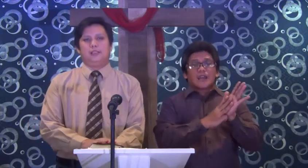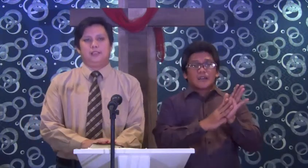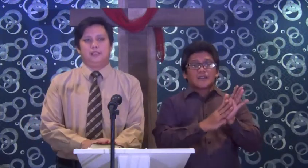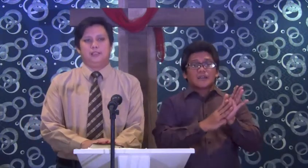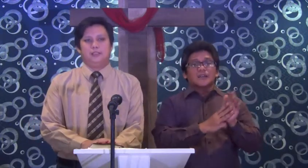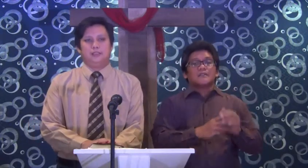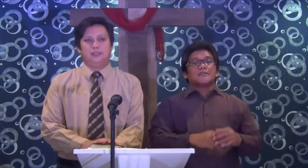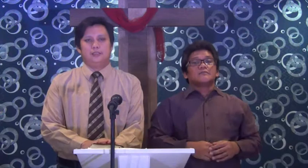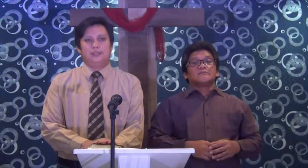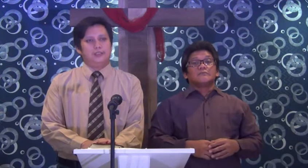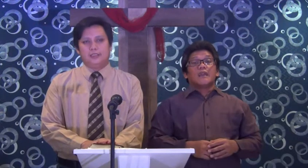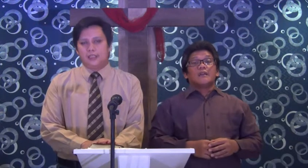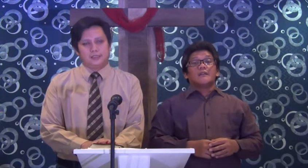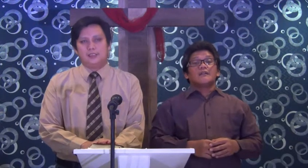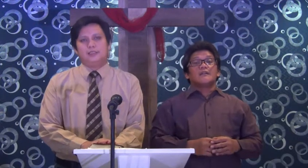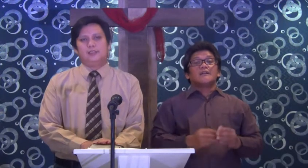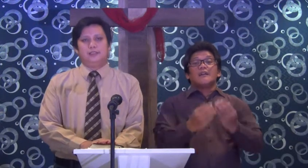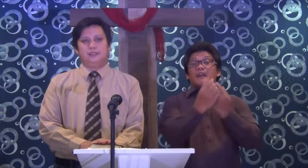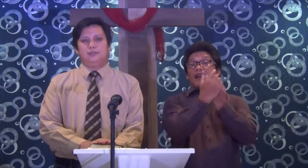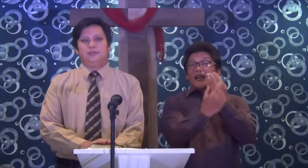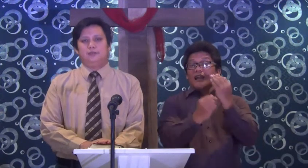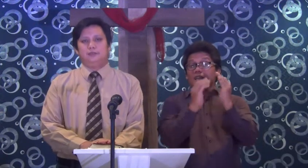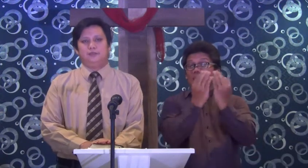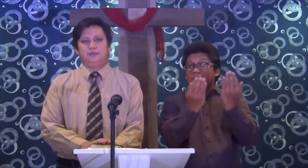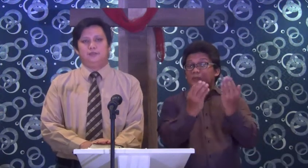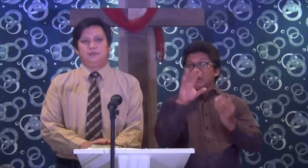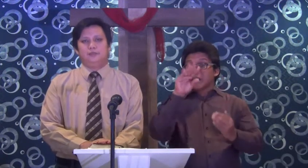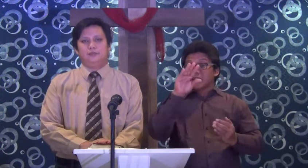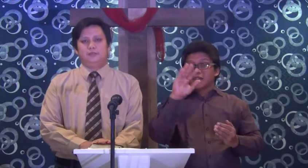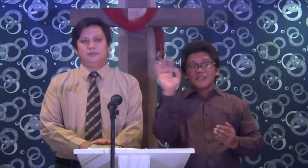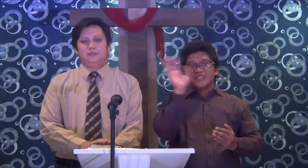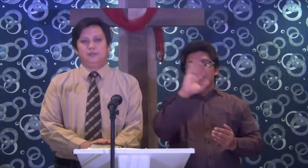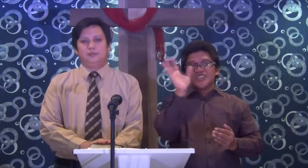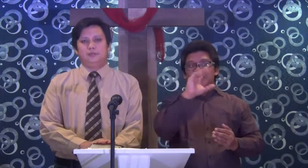kita berkata tidak sia-sia.